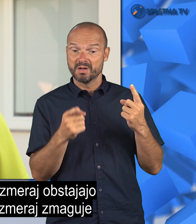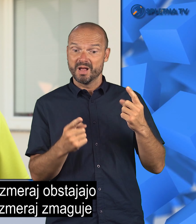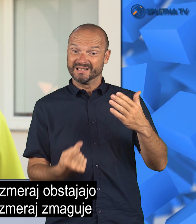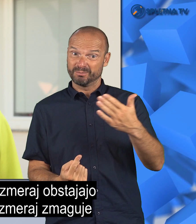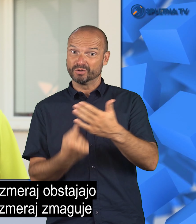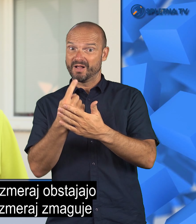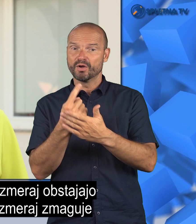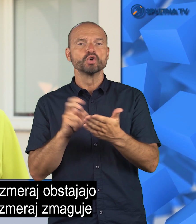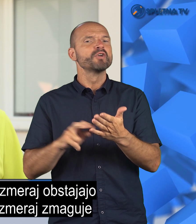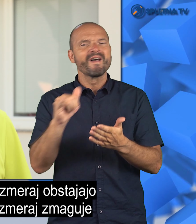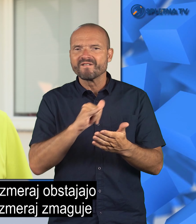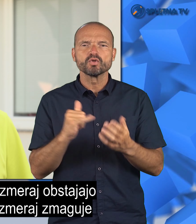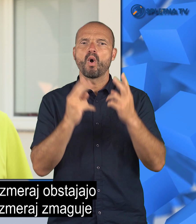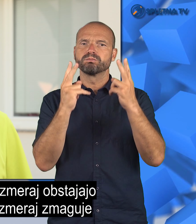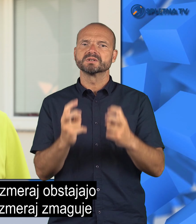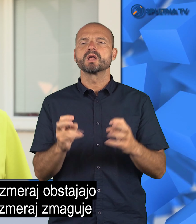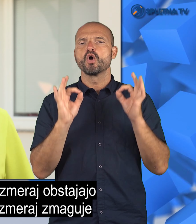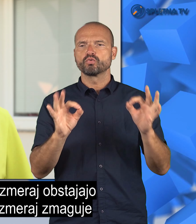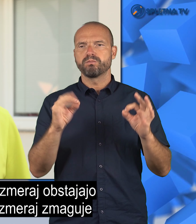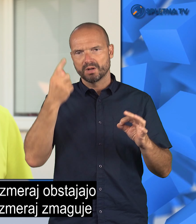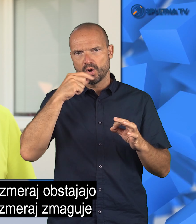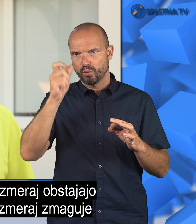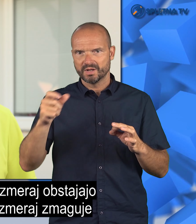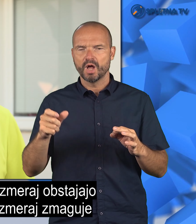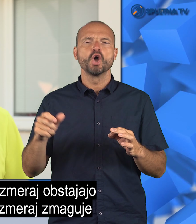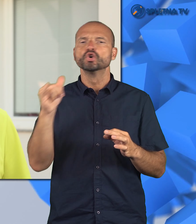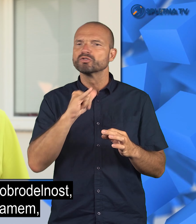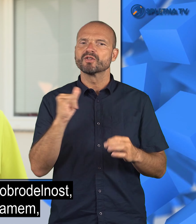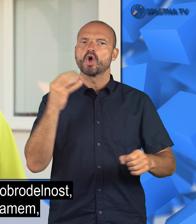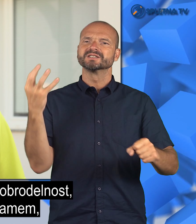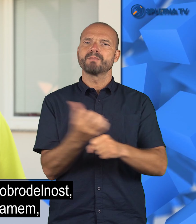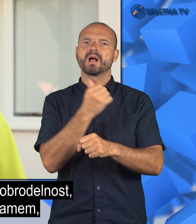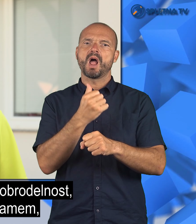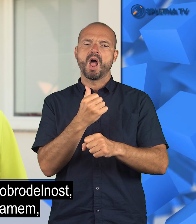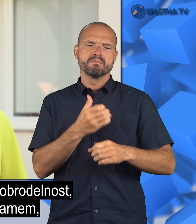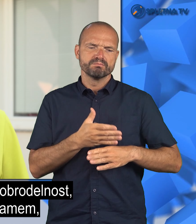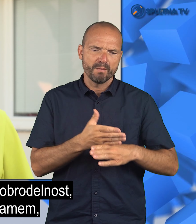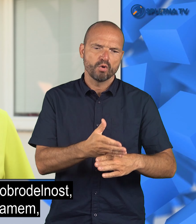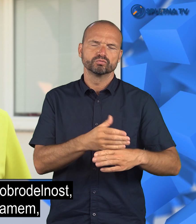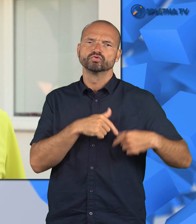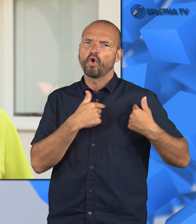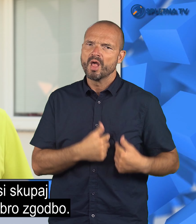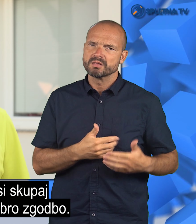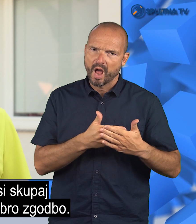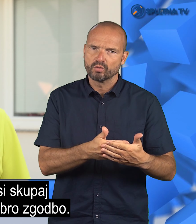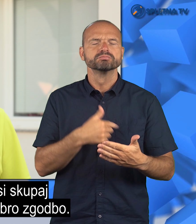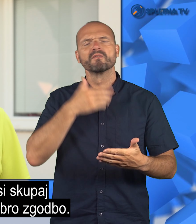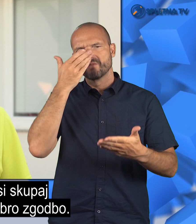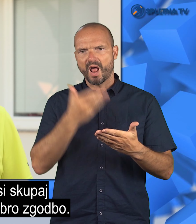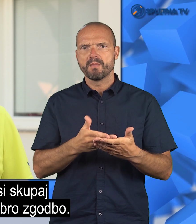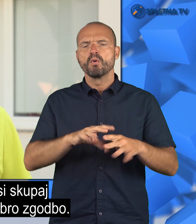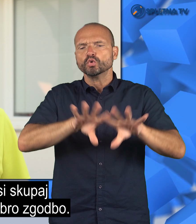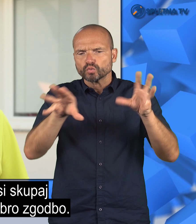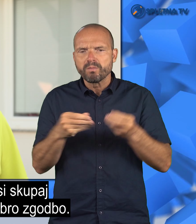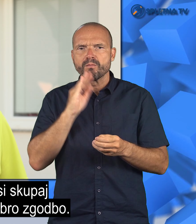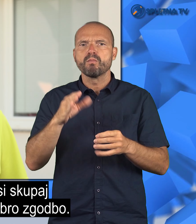nekako izpostavi, da še zmeraj ostajajo dobri ljudje, da še zmeraj zmaguje solidarnost in dobronamernost in jaz verjamem, da bomo vsi